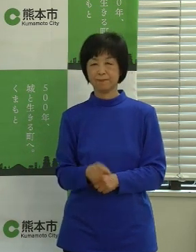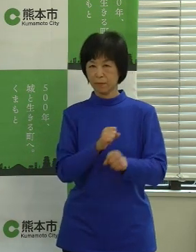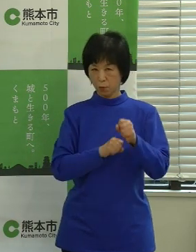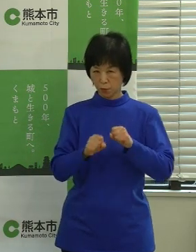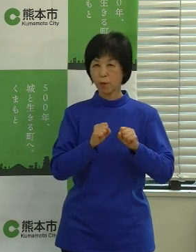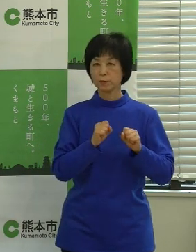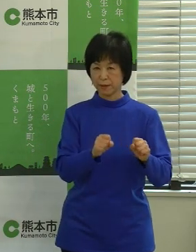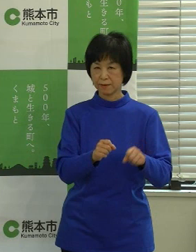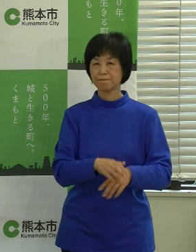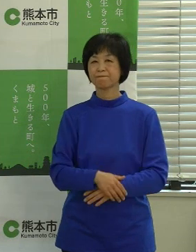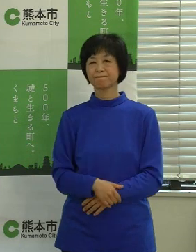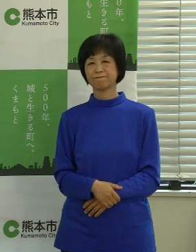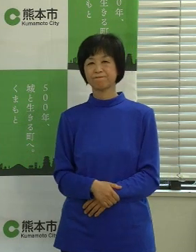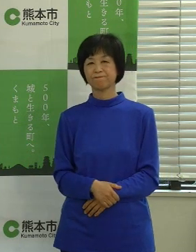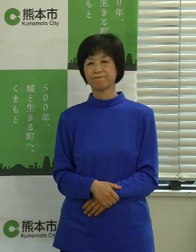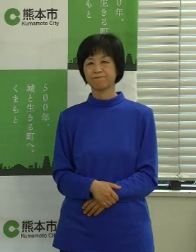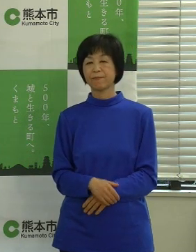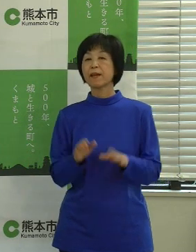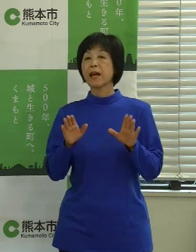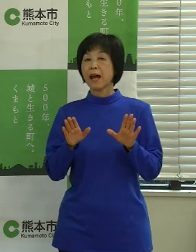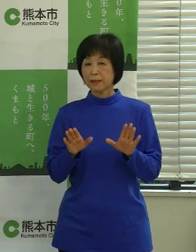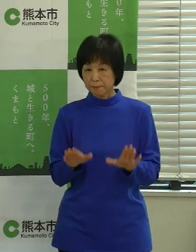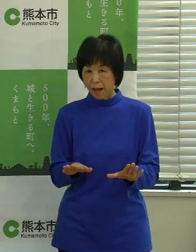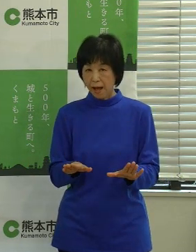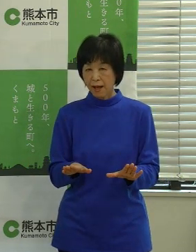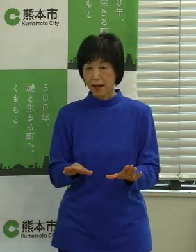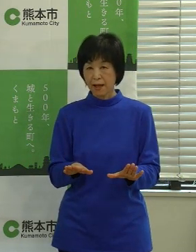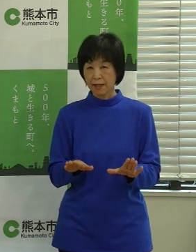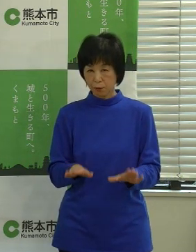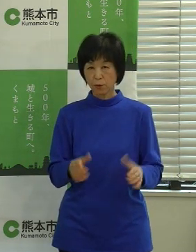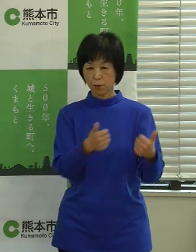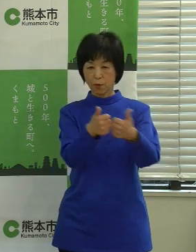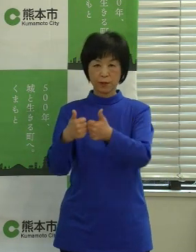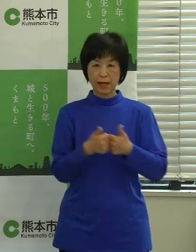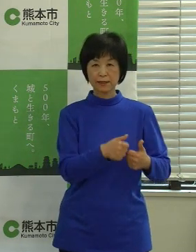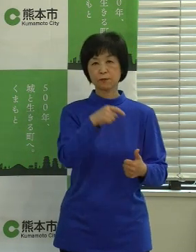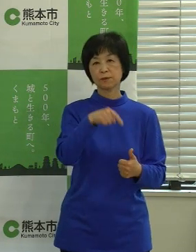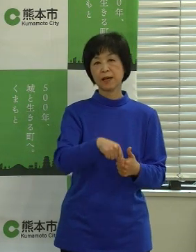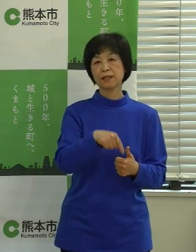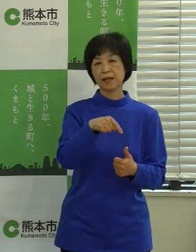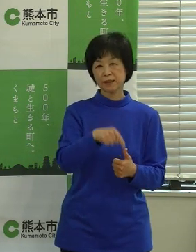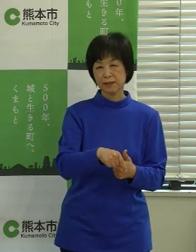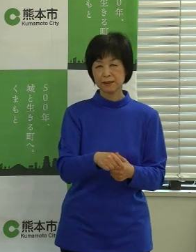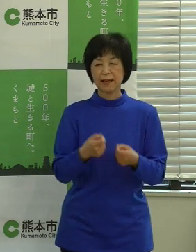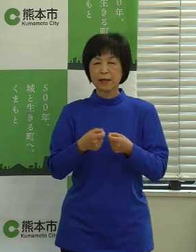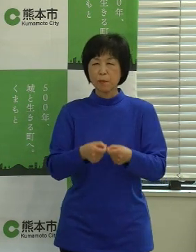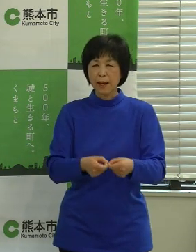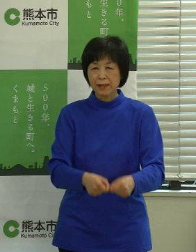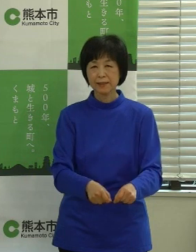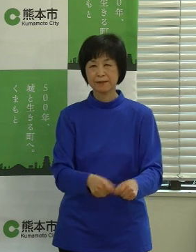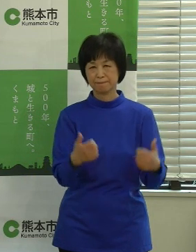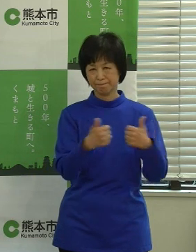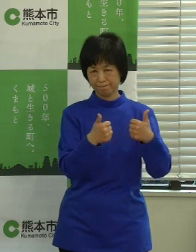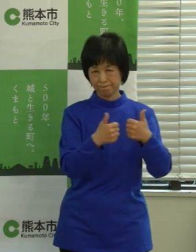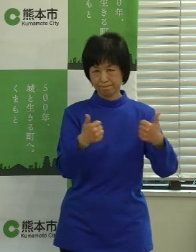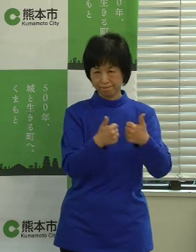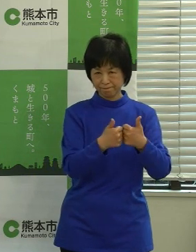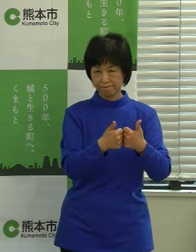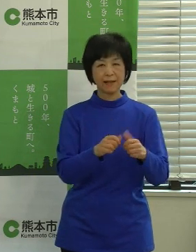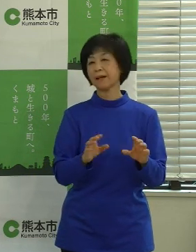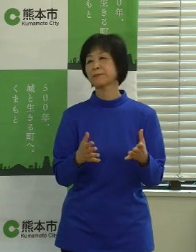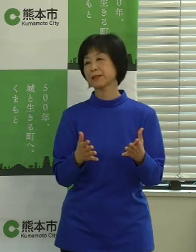あ、今現時点ではですね、今日の段階で特段に、そうしたことについて細かい議論はございませんでした。